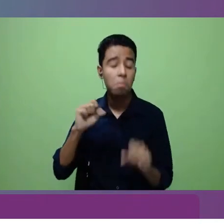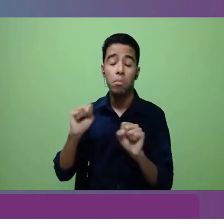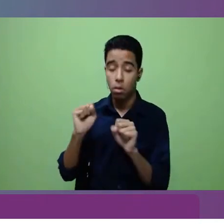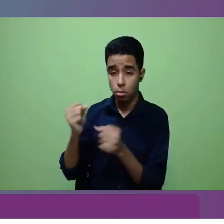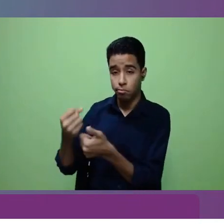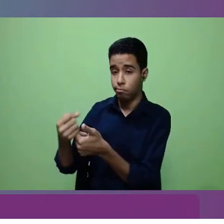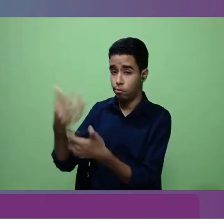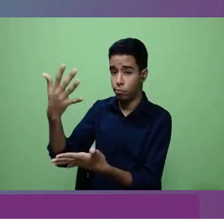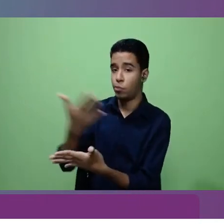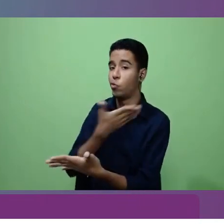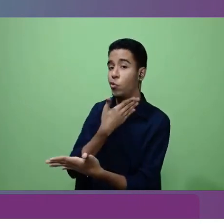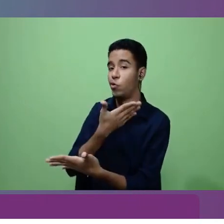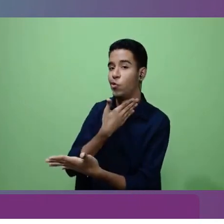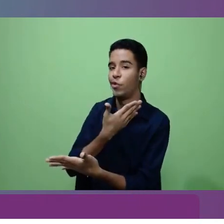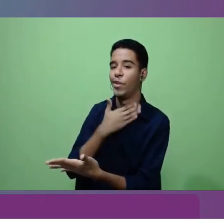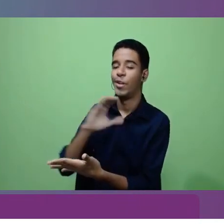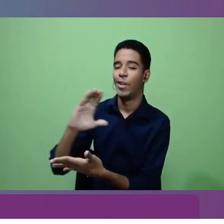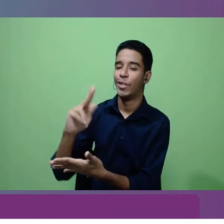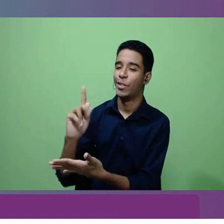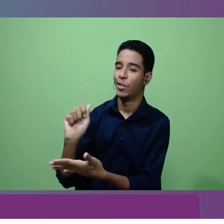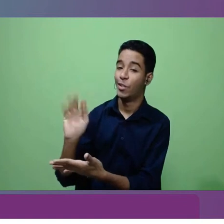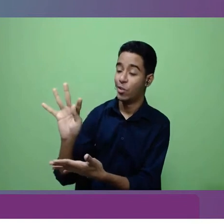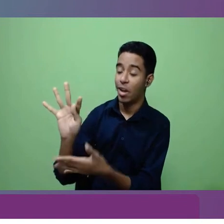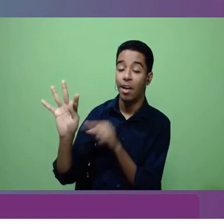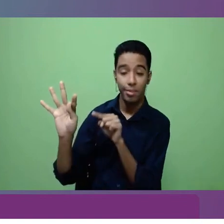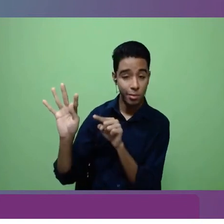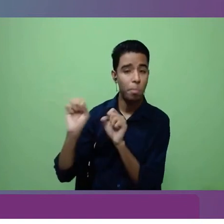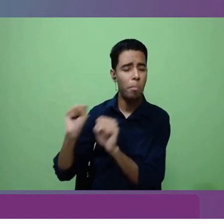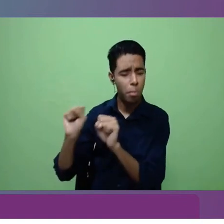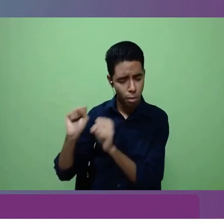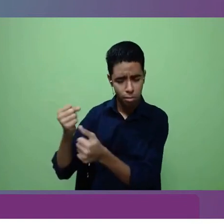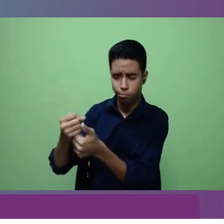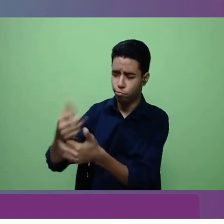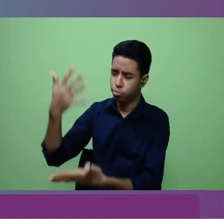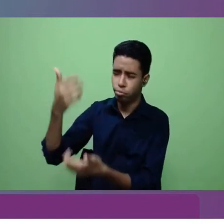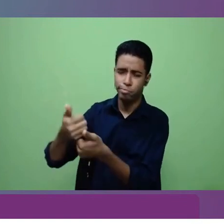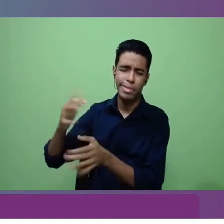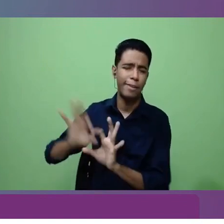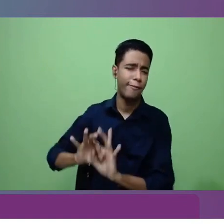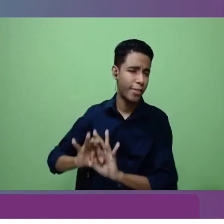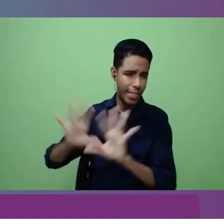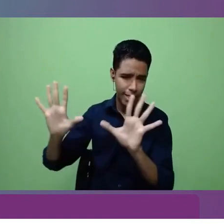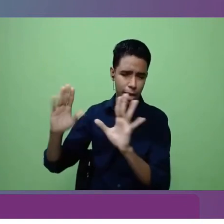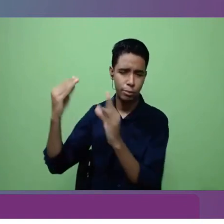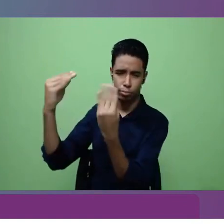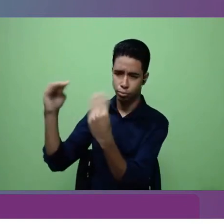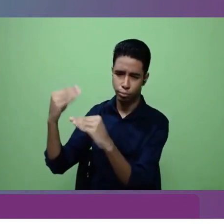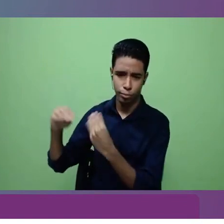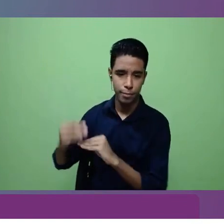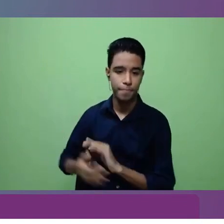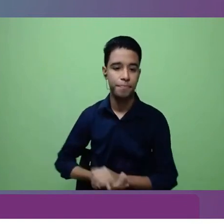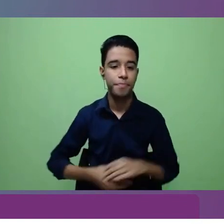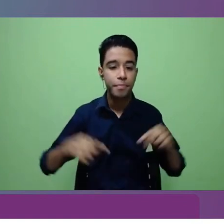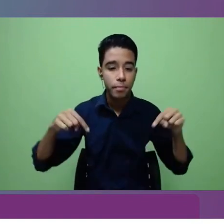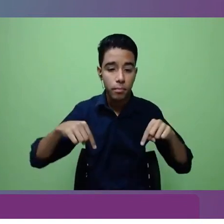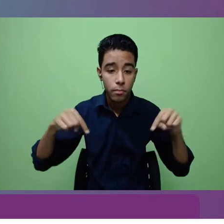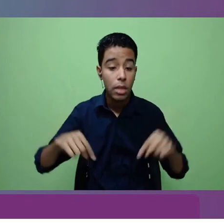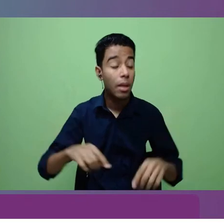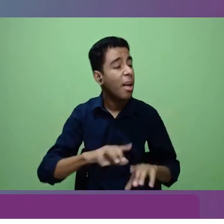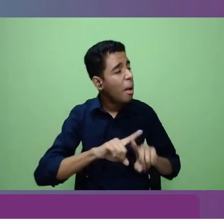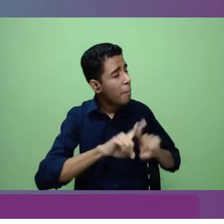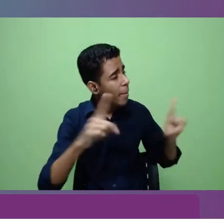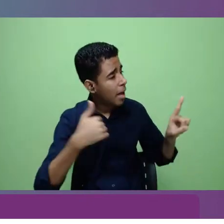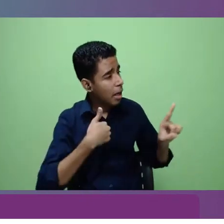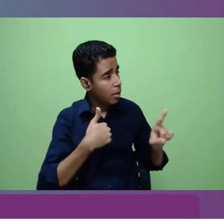aqui embaixo, que é o espaço de interação, onde a gente pode conversar sobre a temática, tá bom? O Arley, mas então se eu recebo